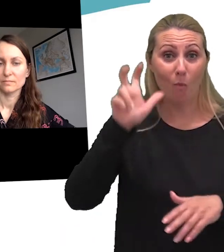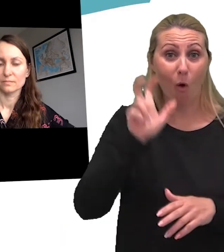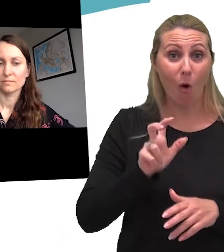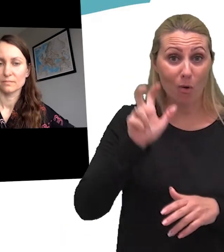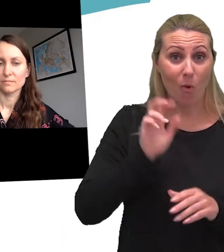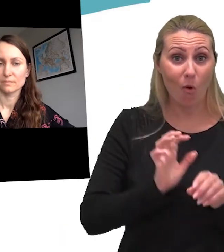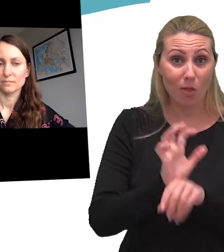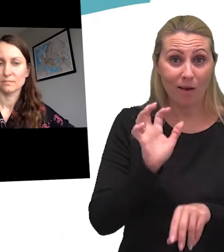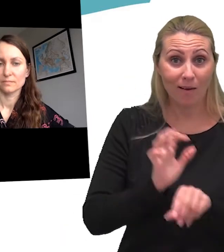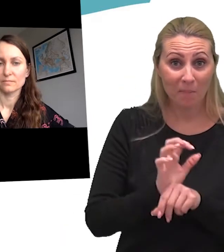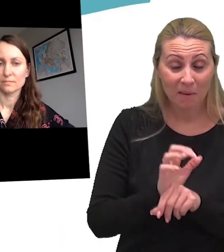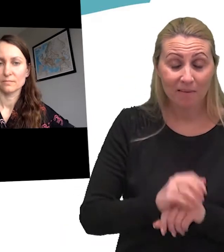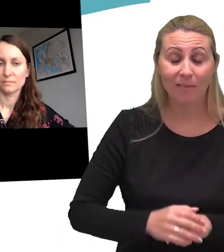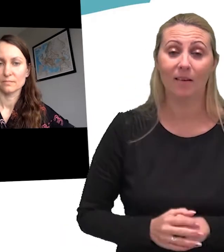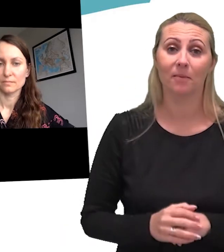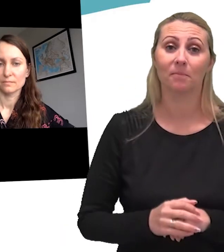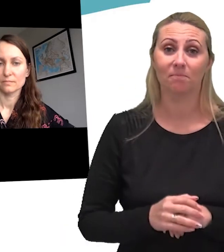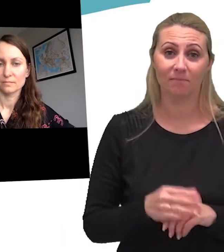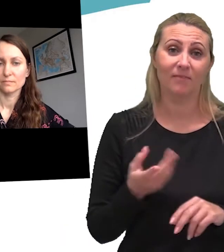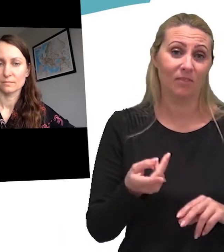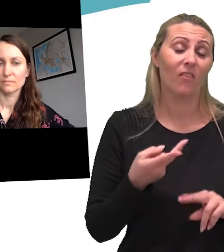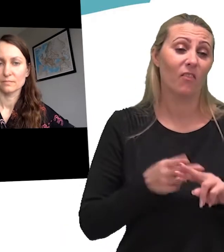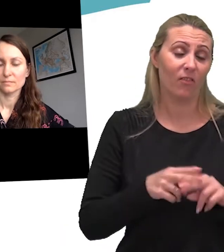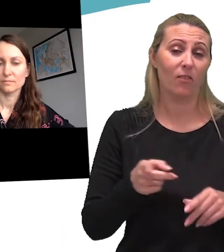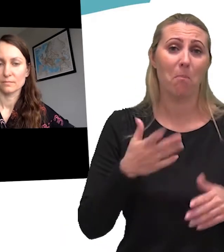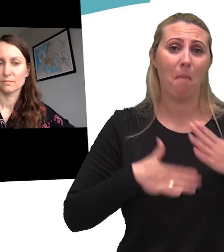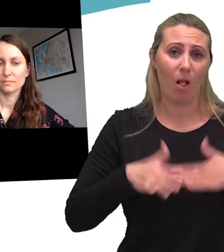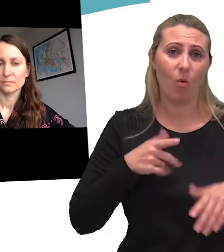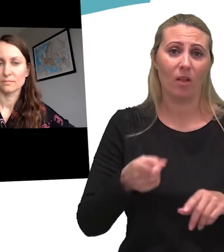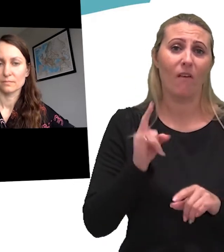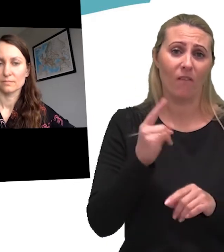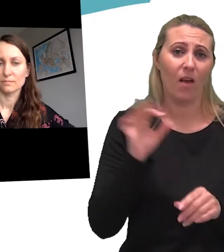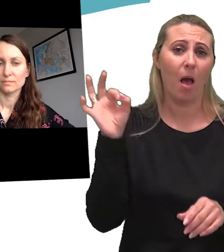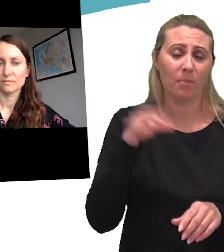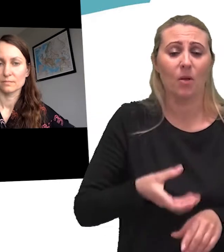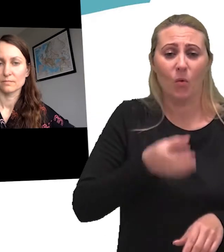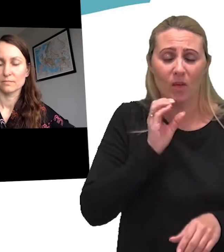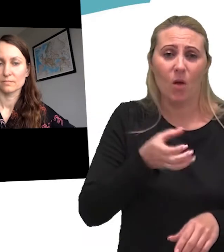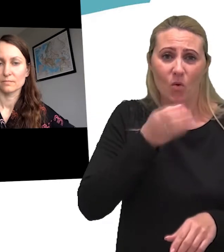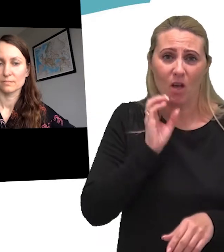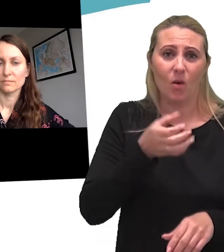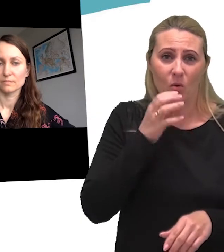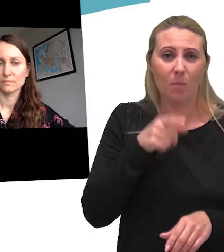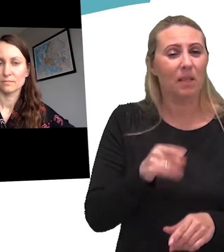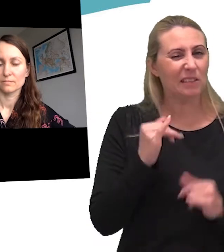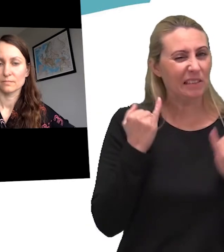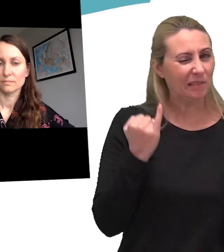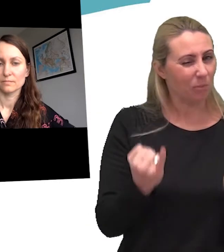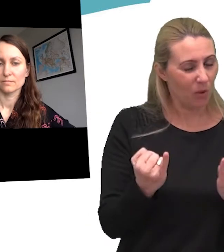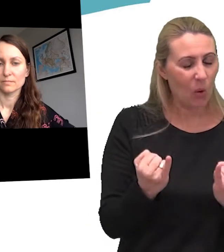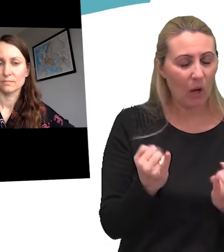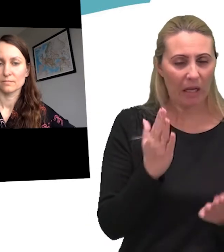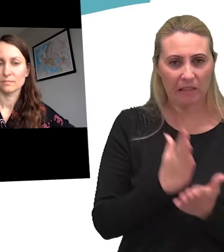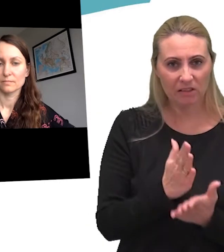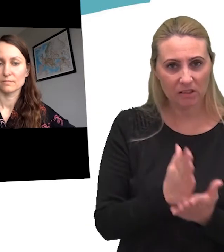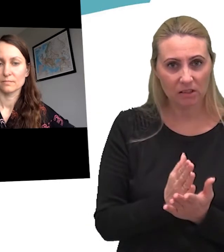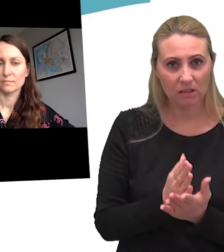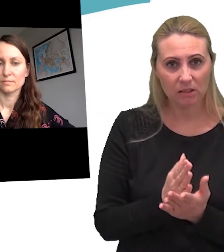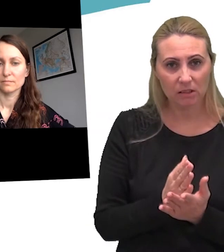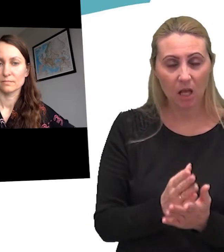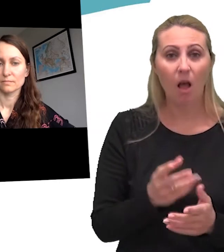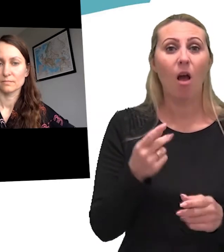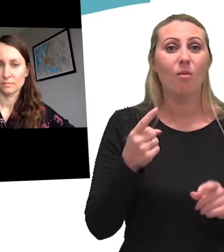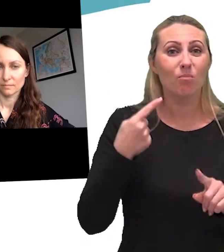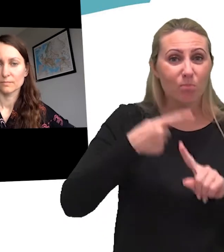išsiskyrimą ir tą darys tiesiog dėl malonumo. Tai čia keli blogi dalykai vyksta. Vienas dalykas, kad